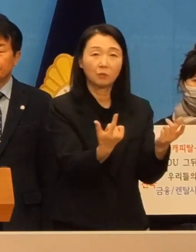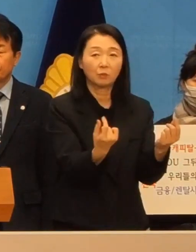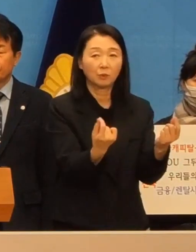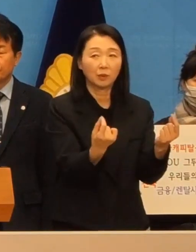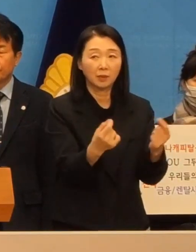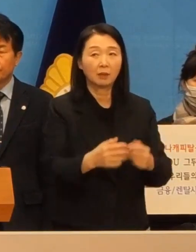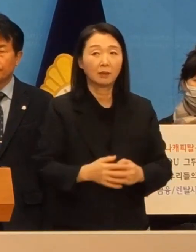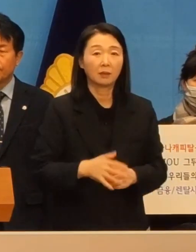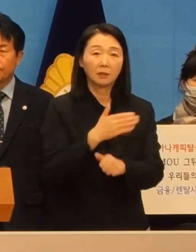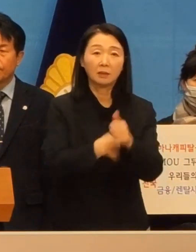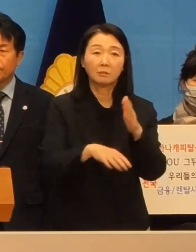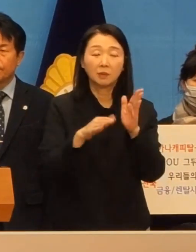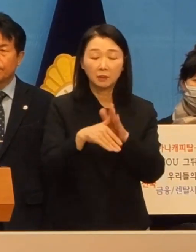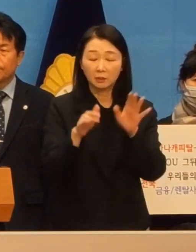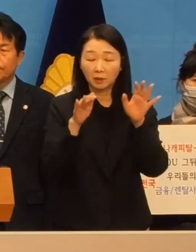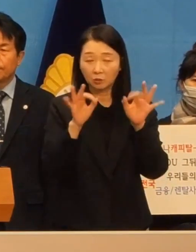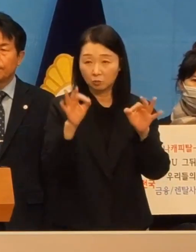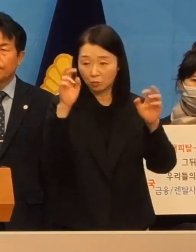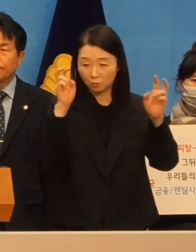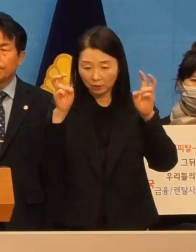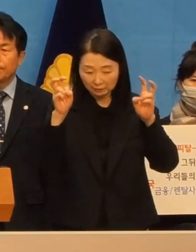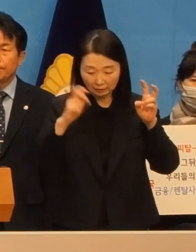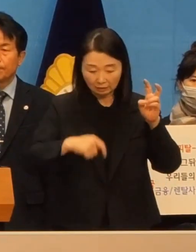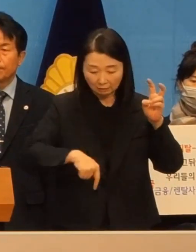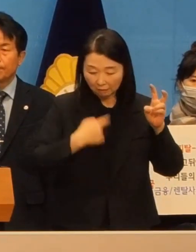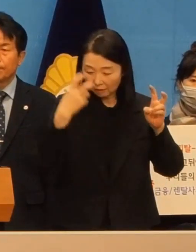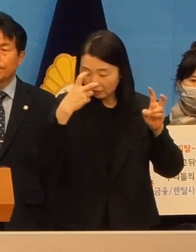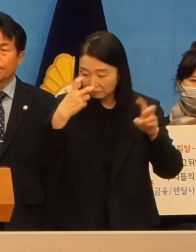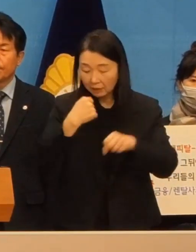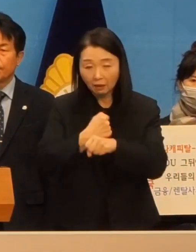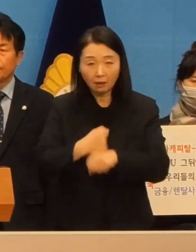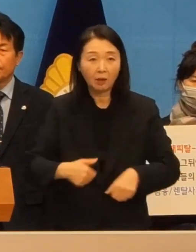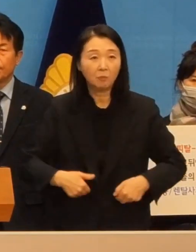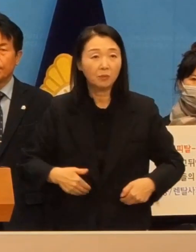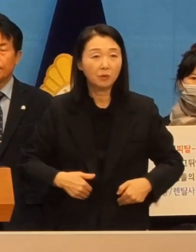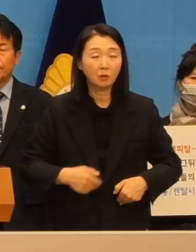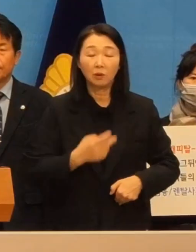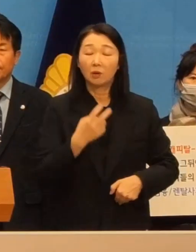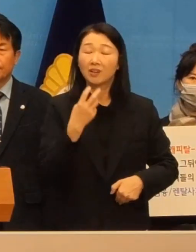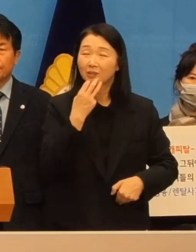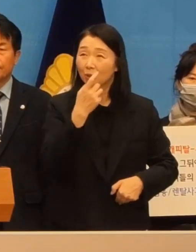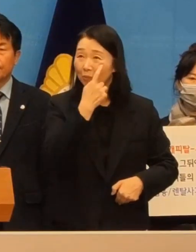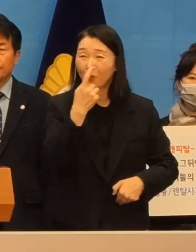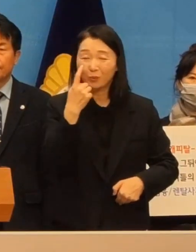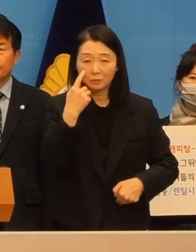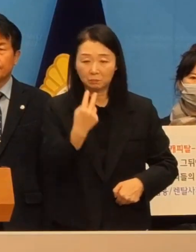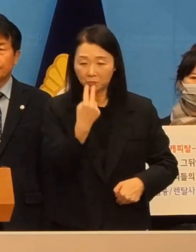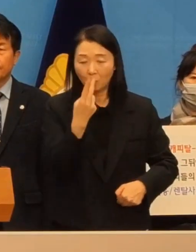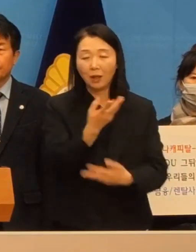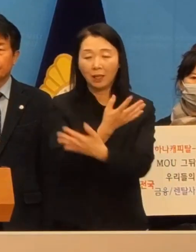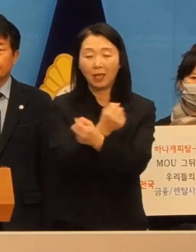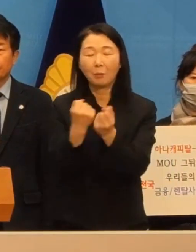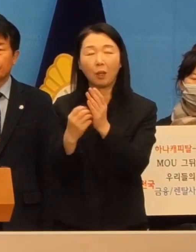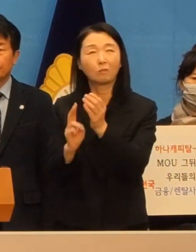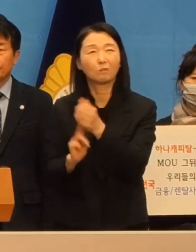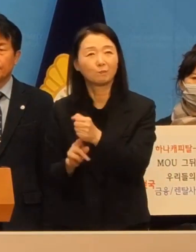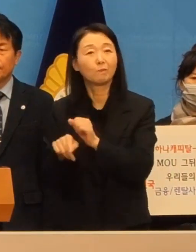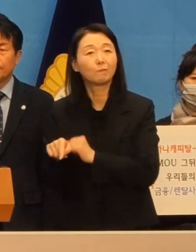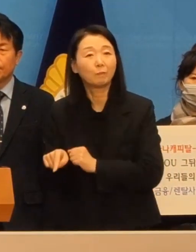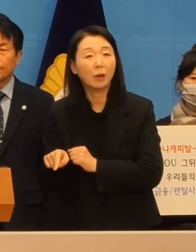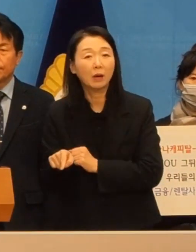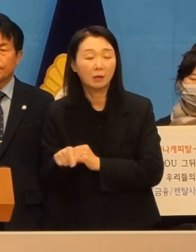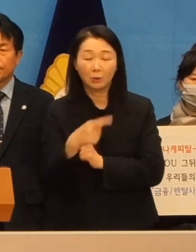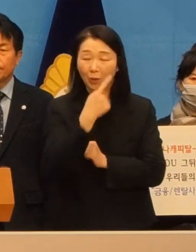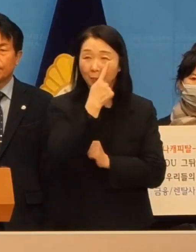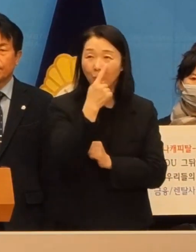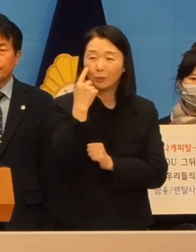그런 배경에는 금융사는 자신들이 해야 할 심사를 서울보증보험과 MOU를 숨기고 어차피